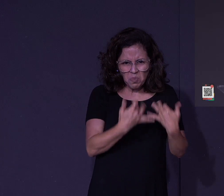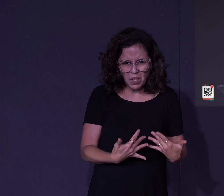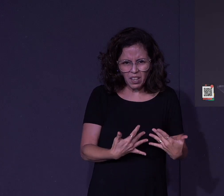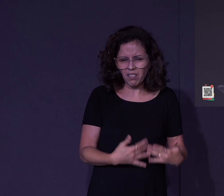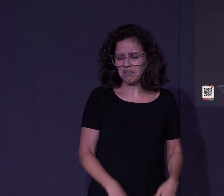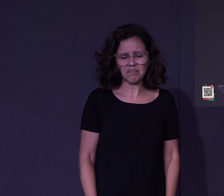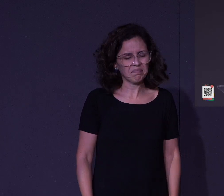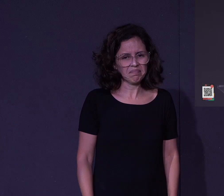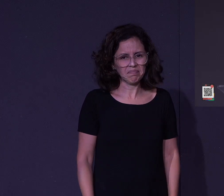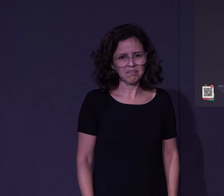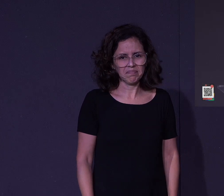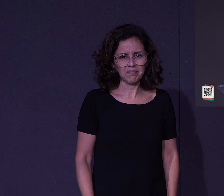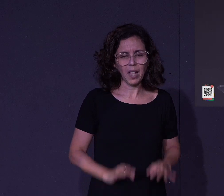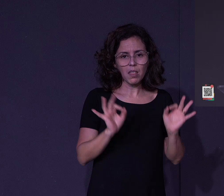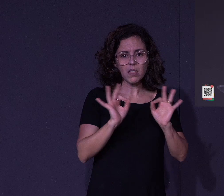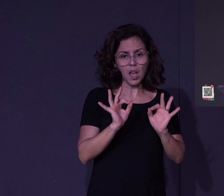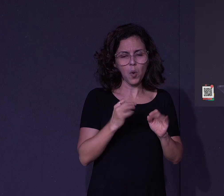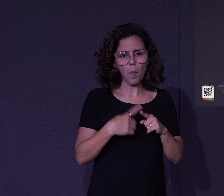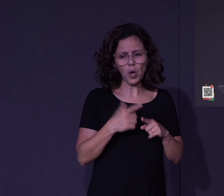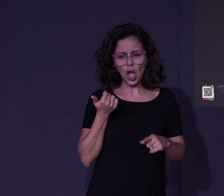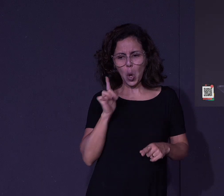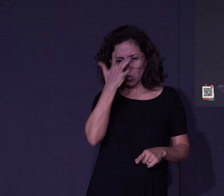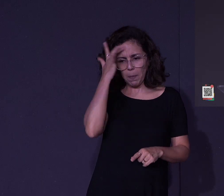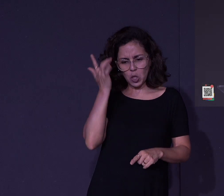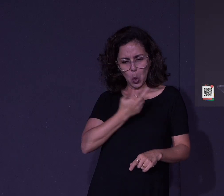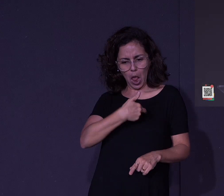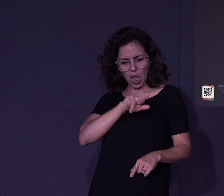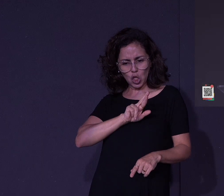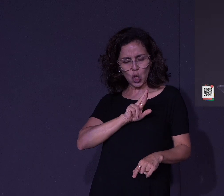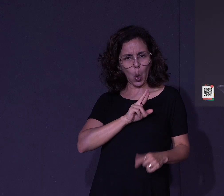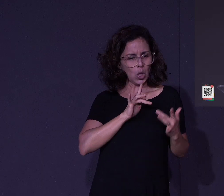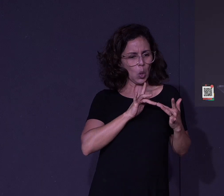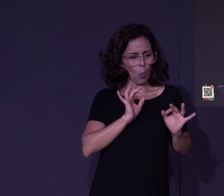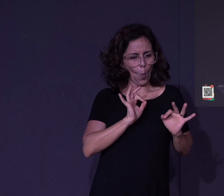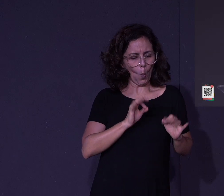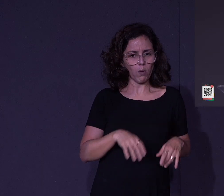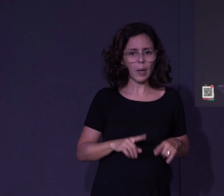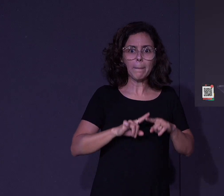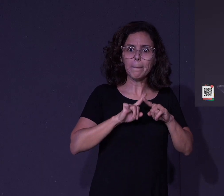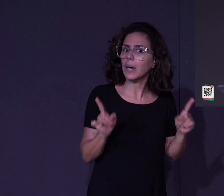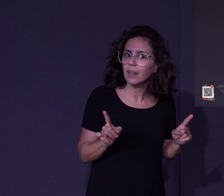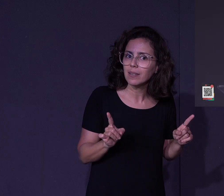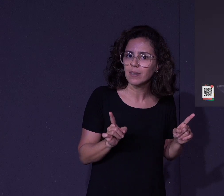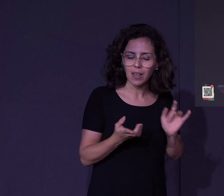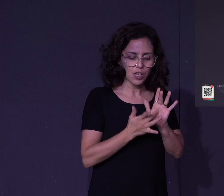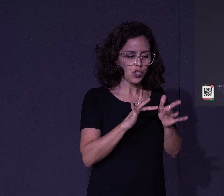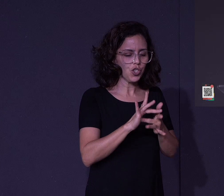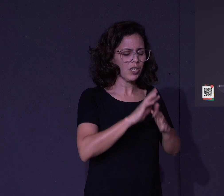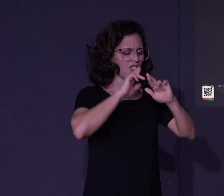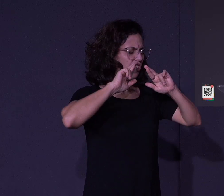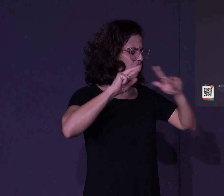Um religioso não teria tocado, mas o Emmanuel sim, porque ele é